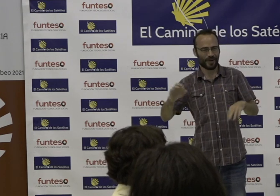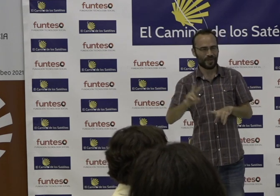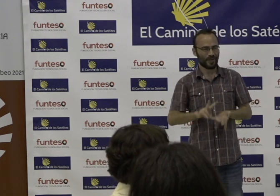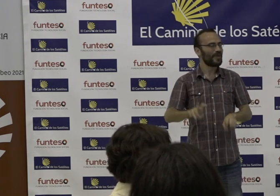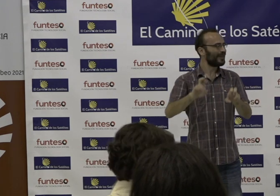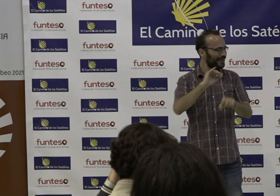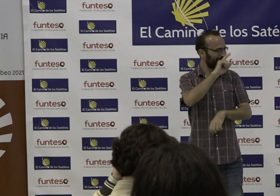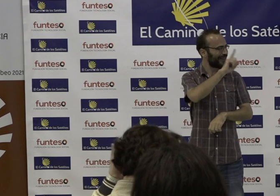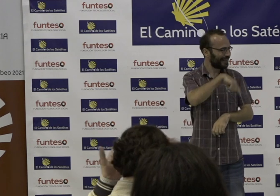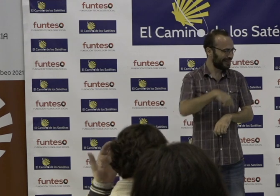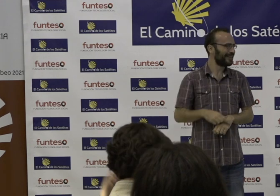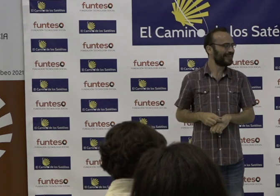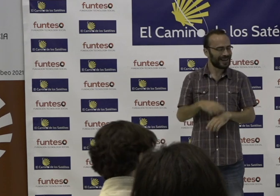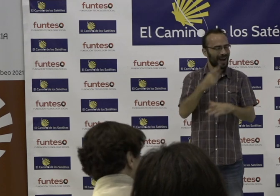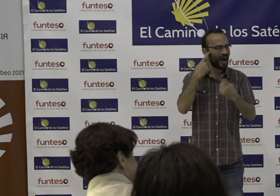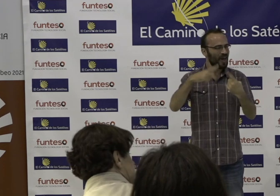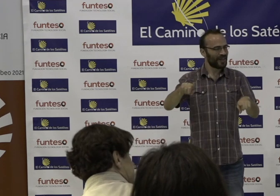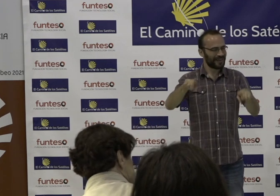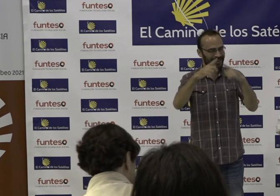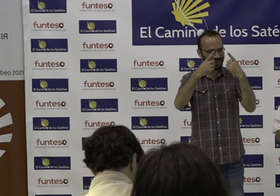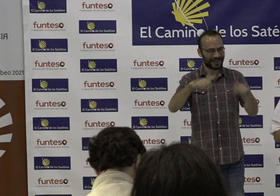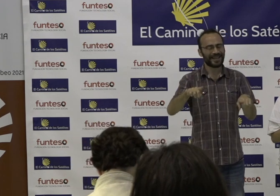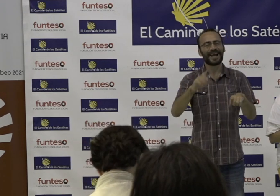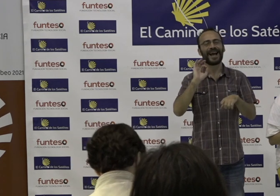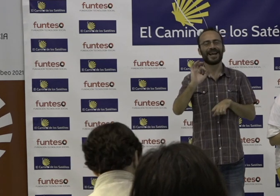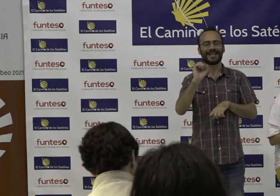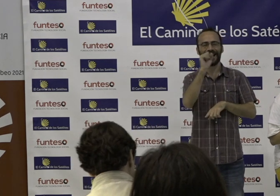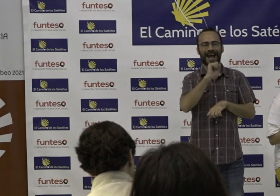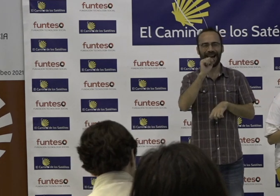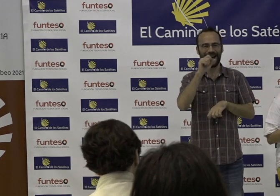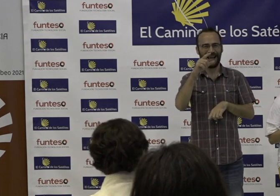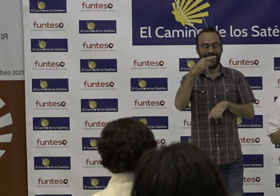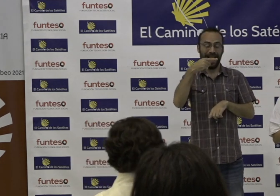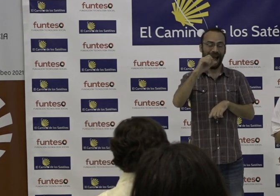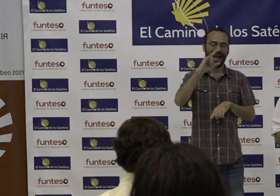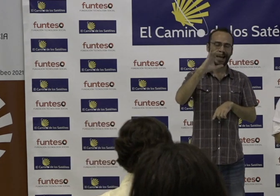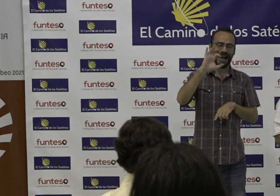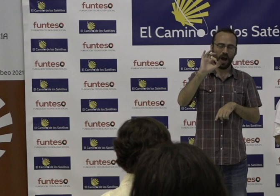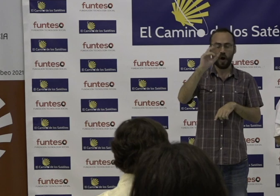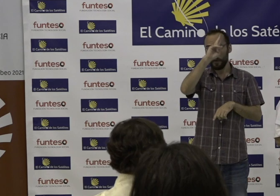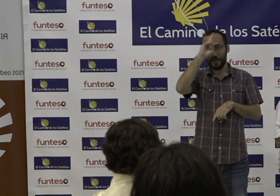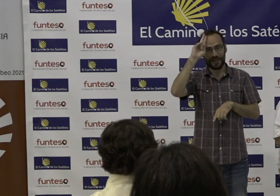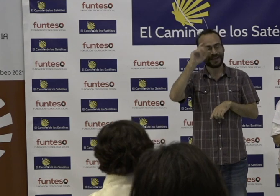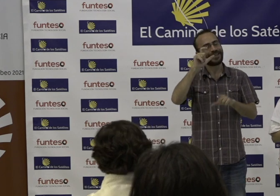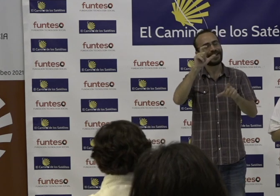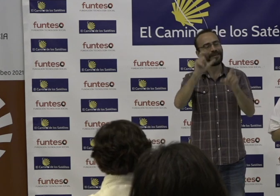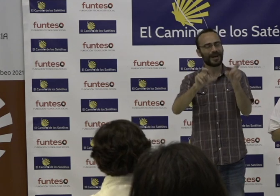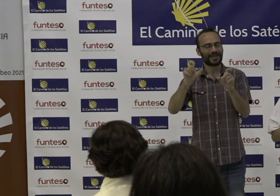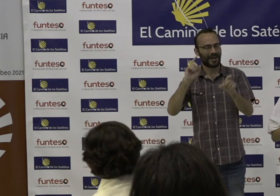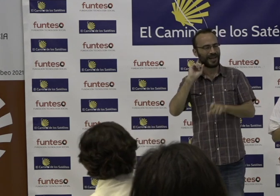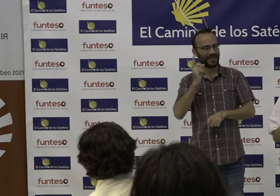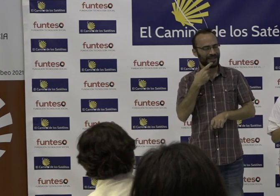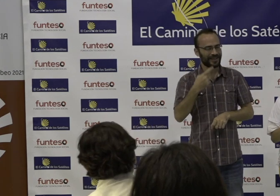un concierto también en la Sala Galileo Galilei, con un concierto para sordos,